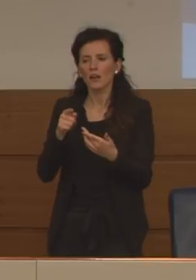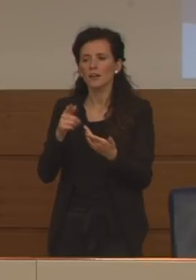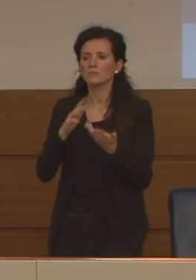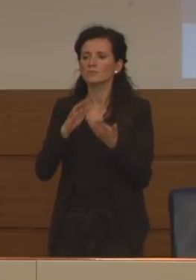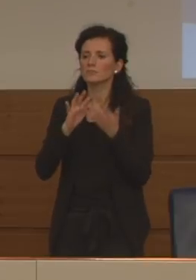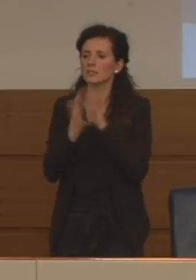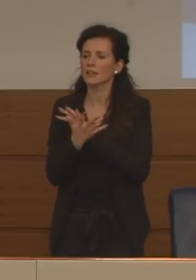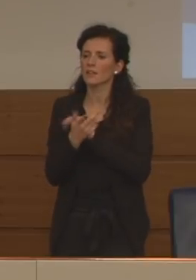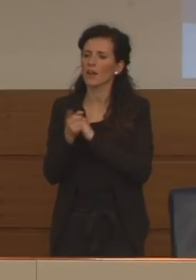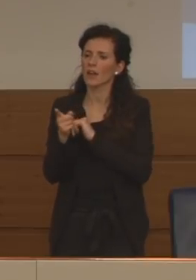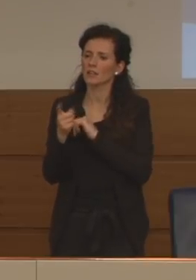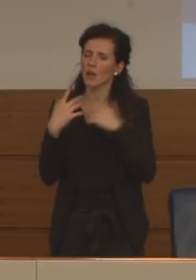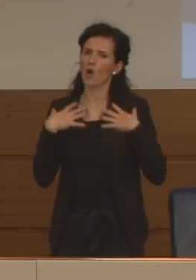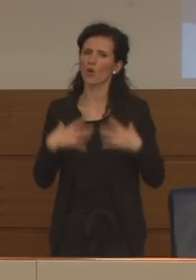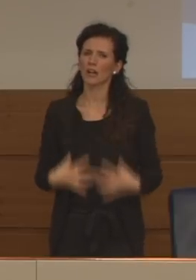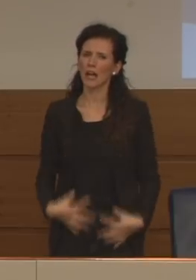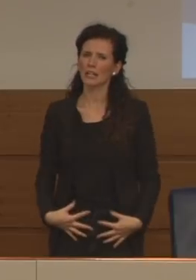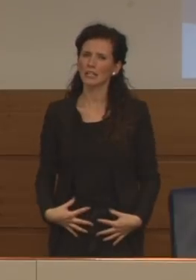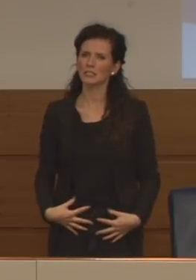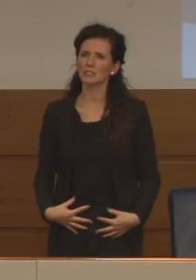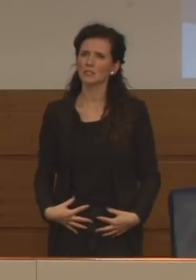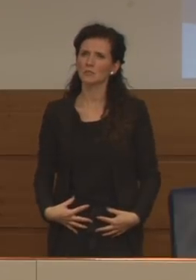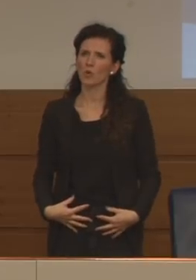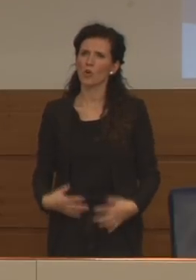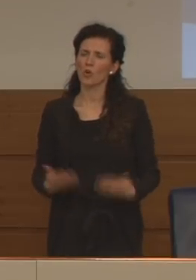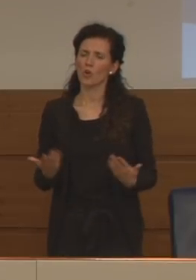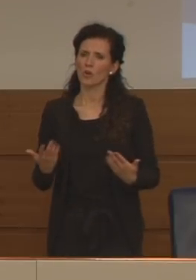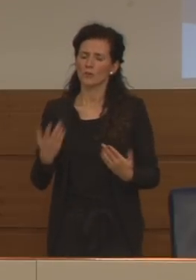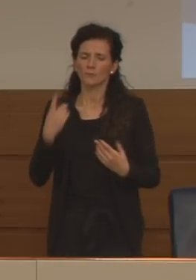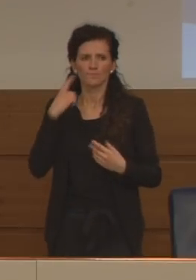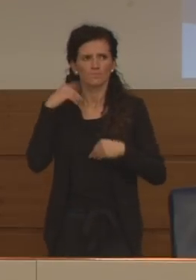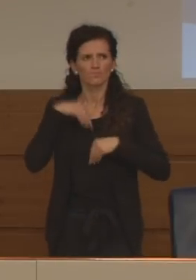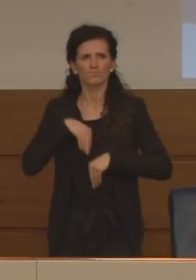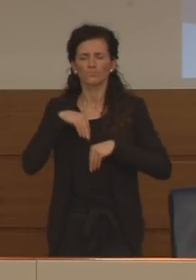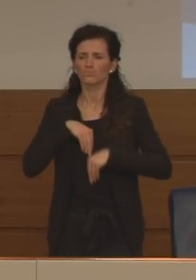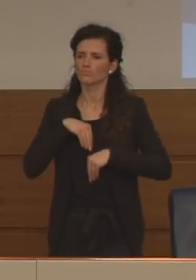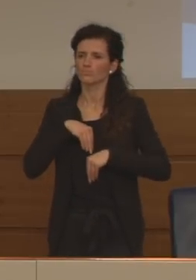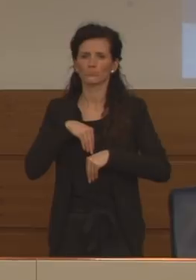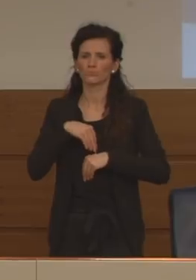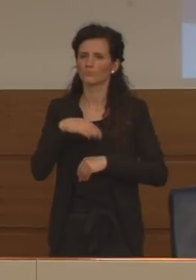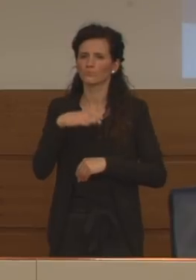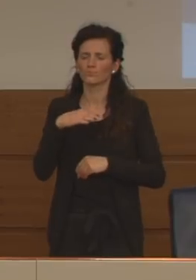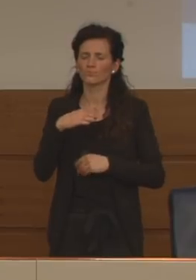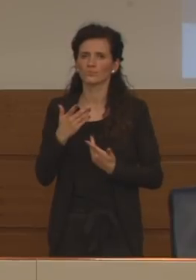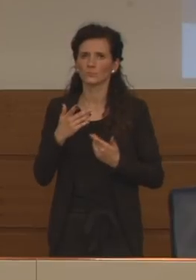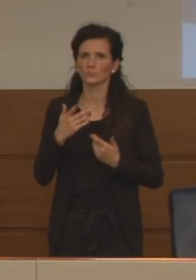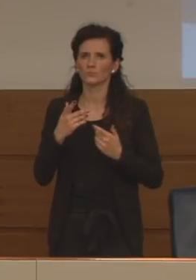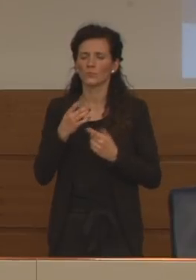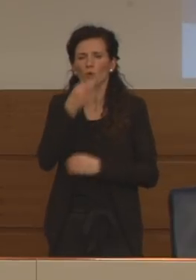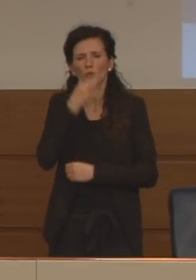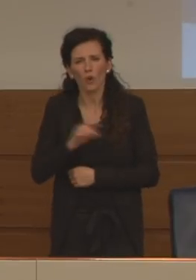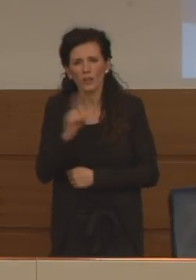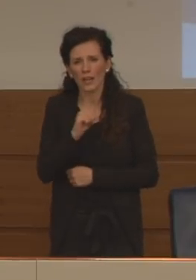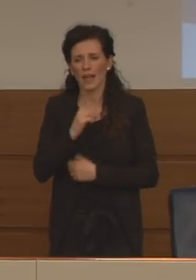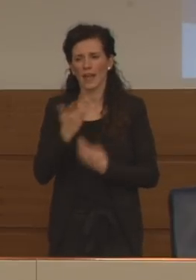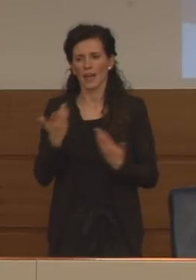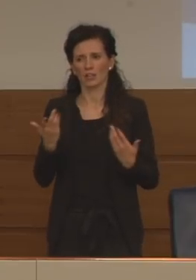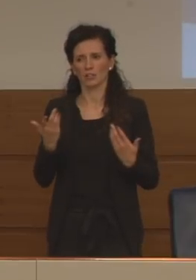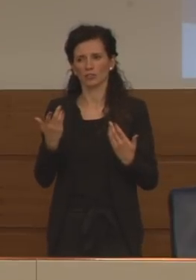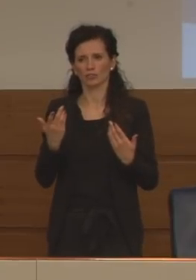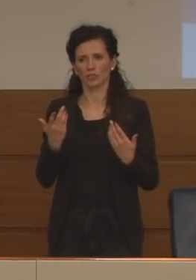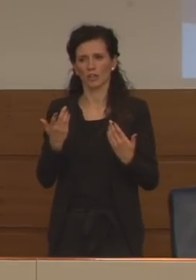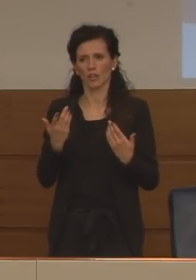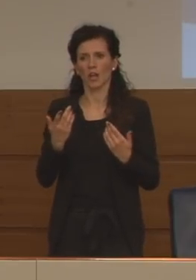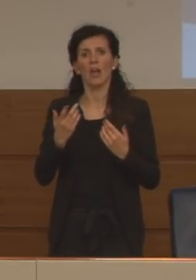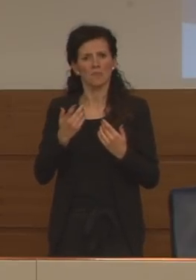insufficienza in tutto il nostro organismo che sommandosi alle altre insufficienze che erano compensate o da